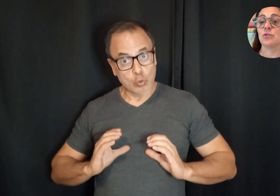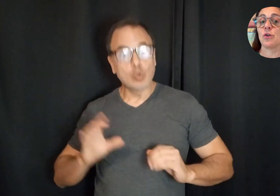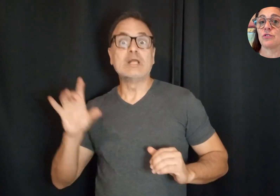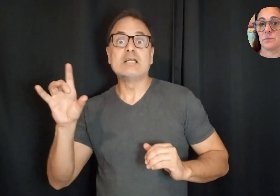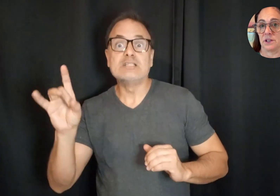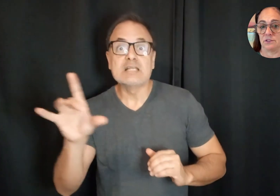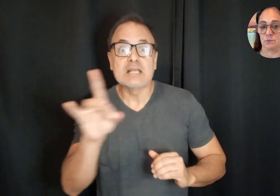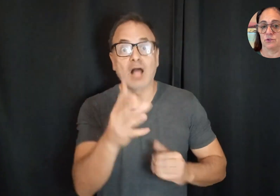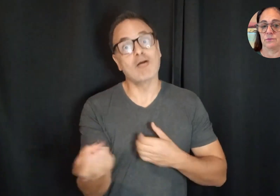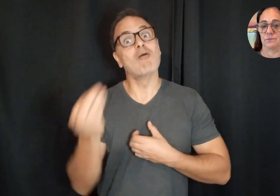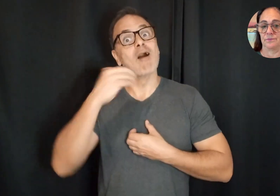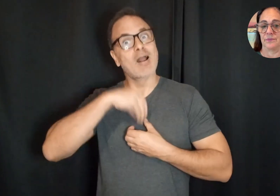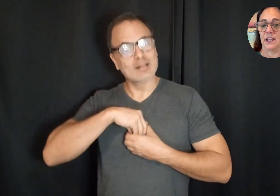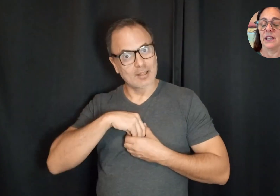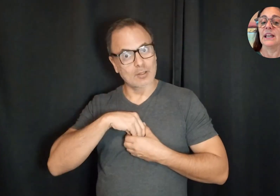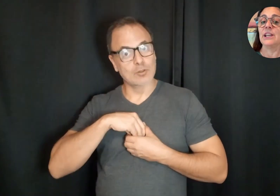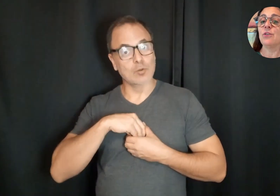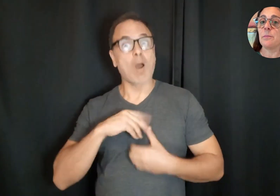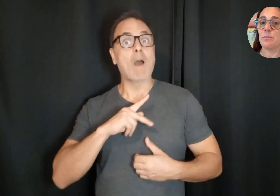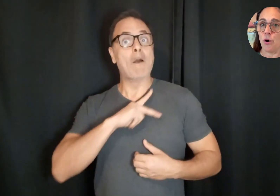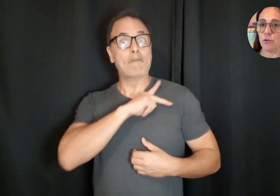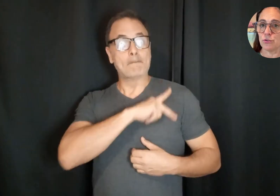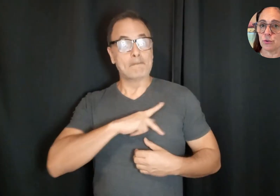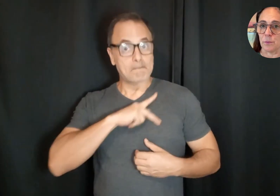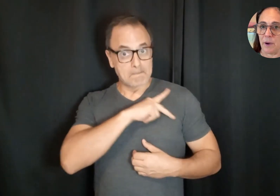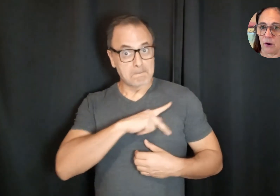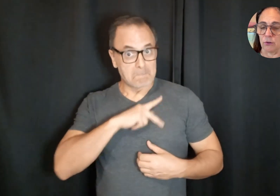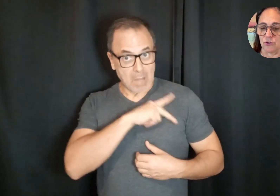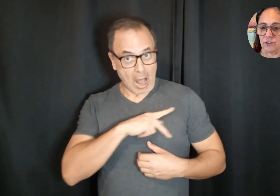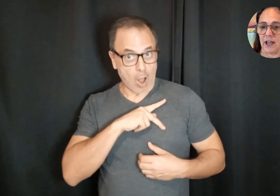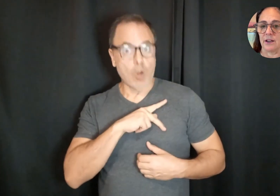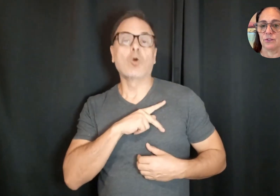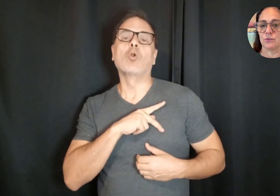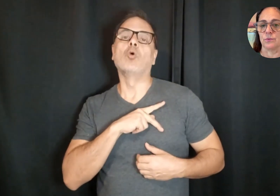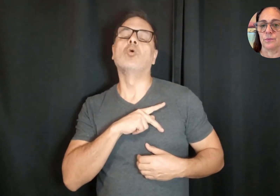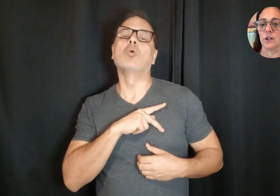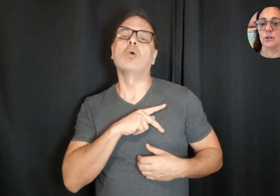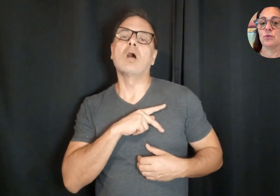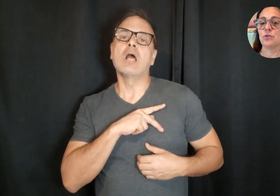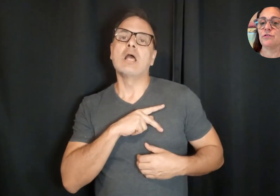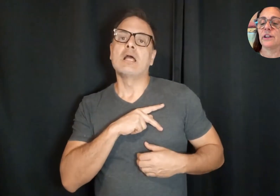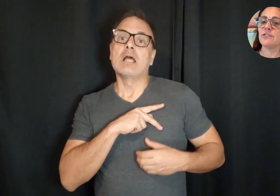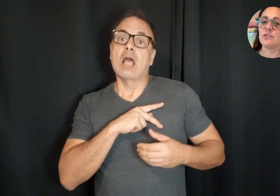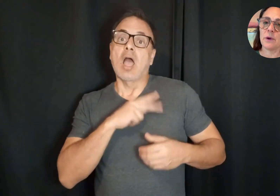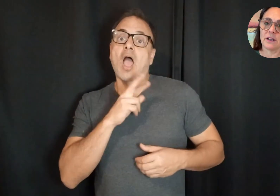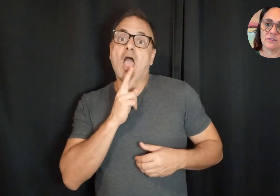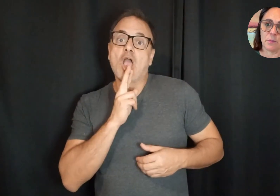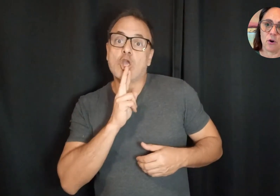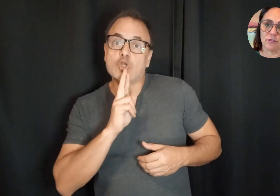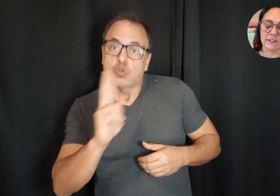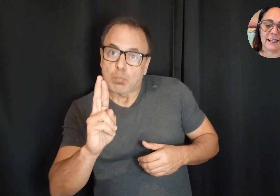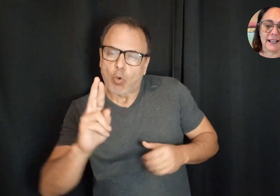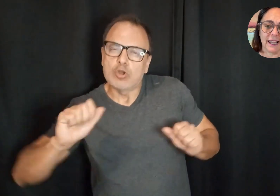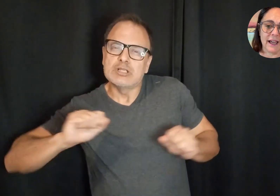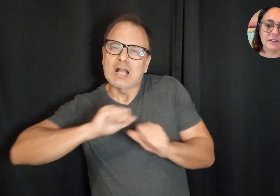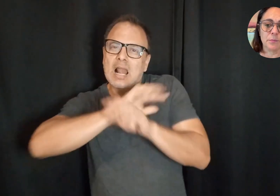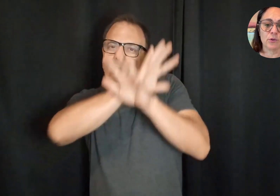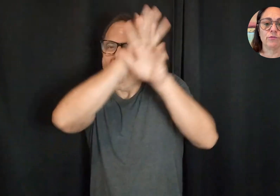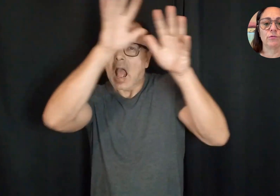nós mesmos? E o apóstolo Paulo de Tarso nos oferece uma resposta clara e